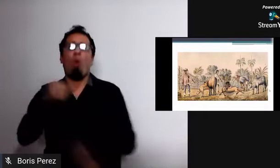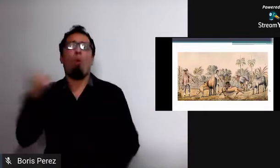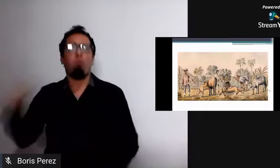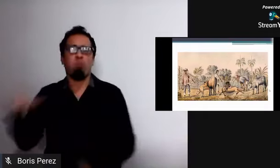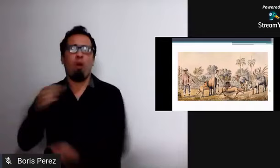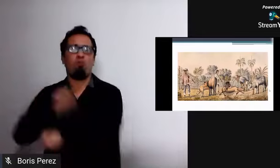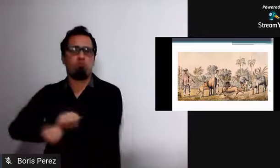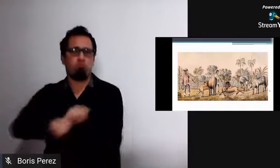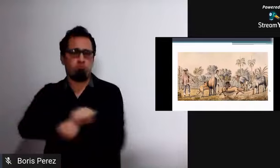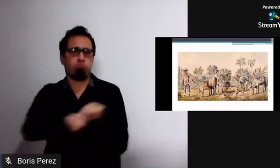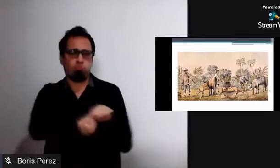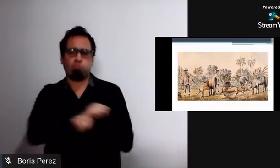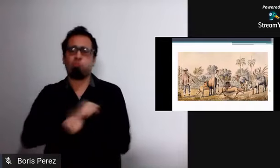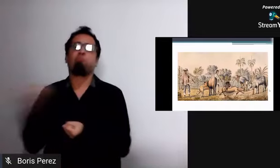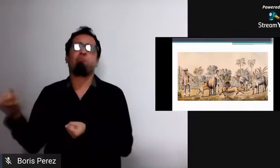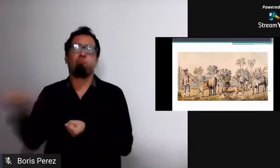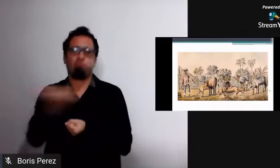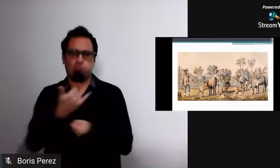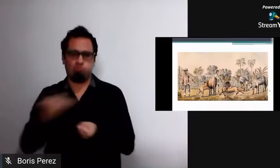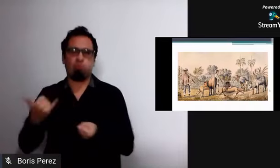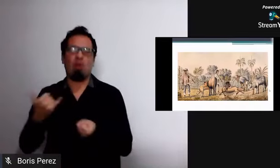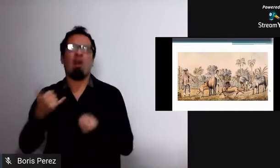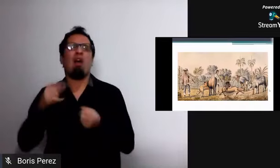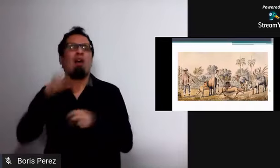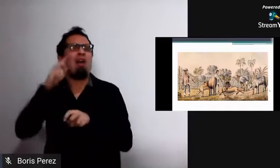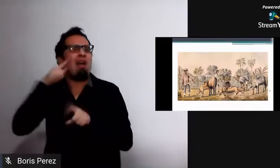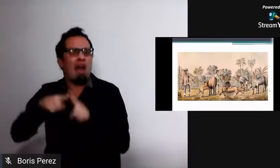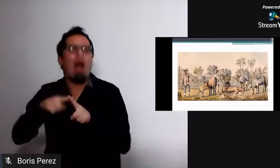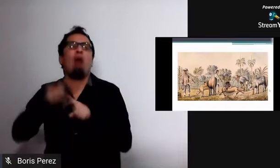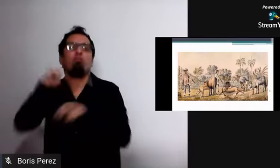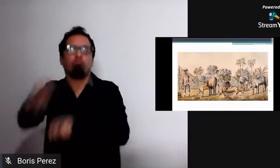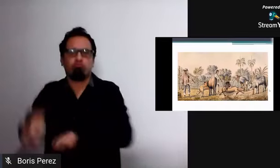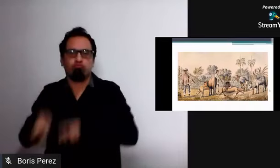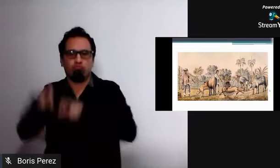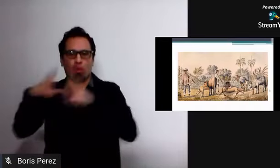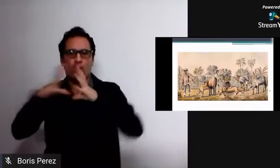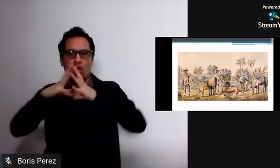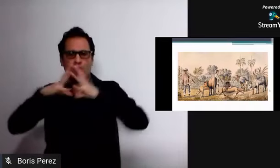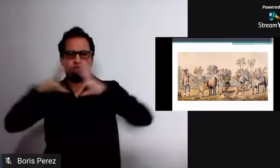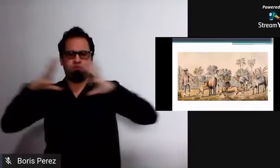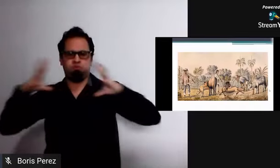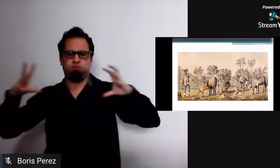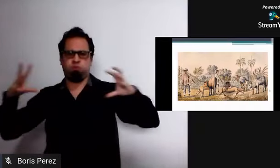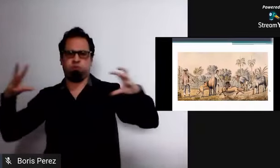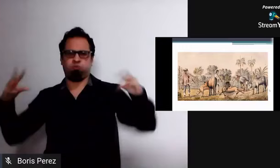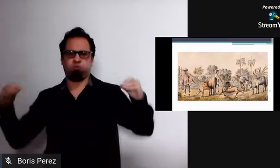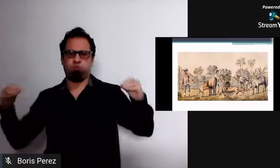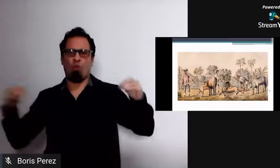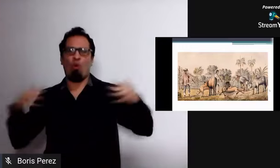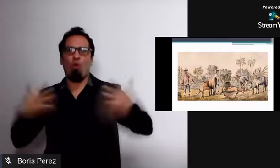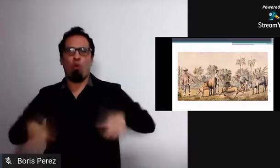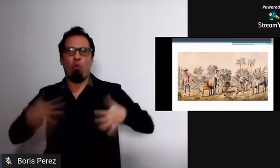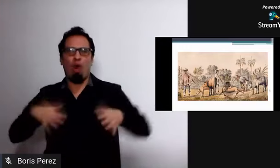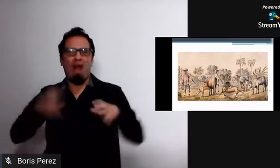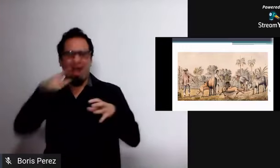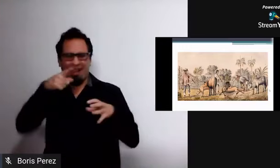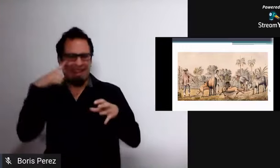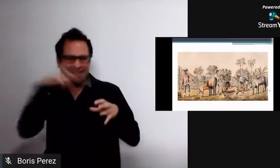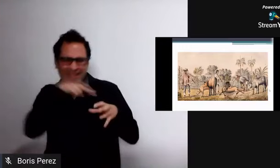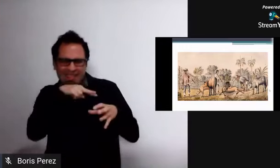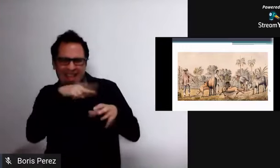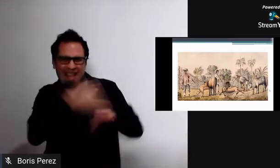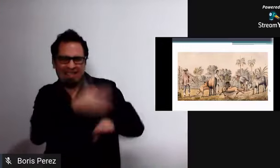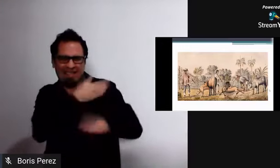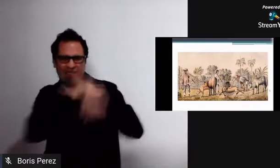y esclavos, el papá era dueño de algunos esclavos y por esa razón ellos se dedicaban al cultivo de